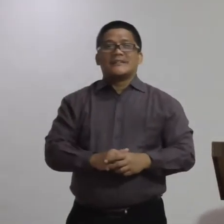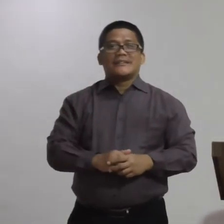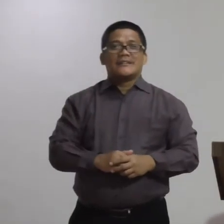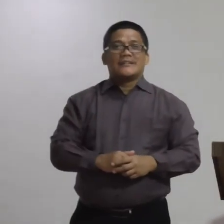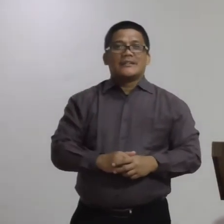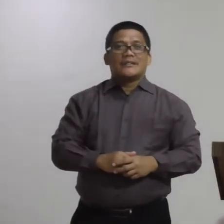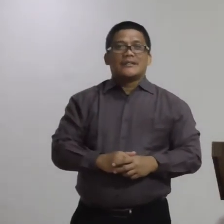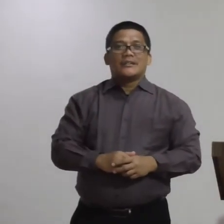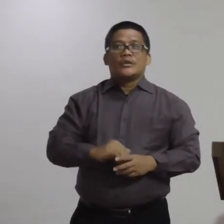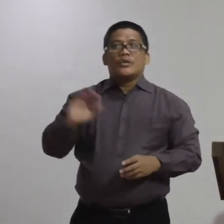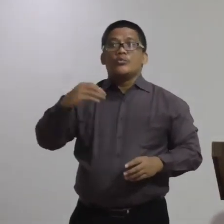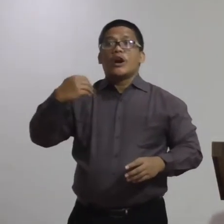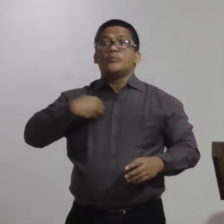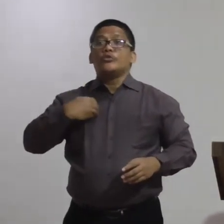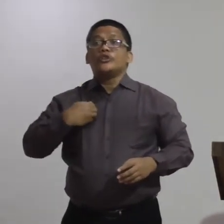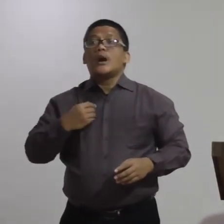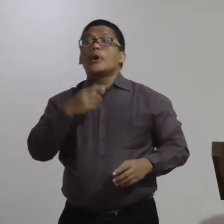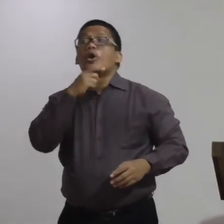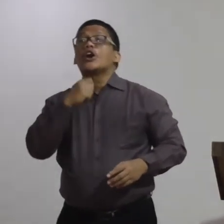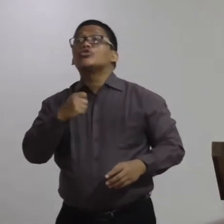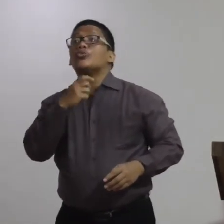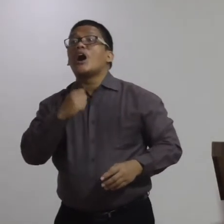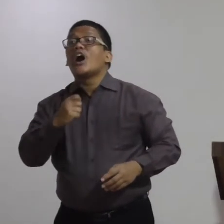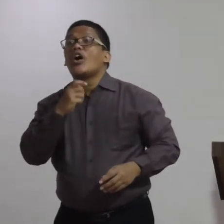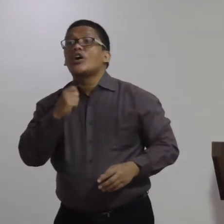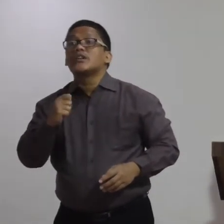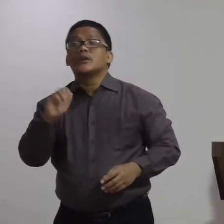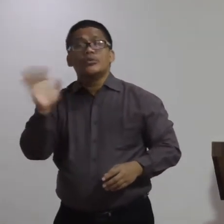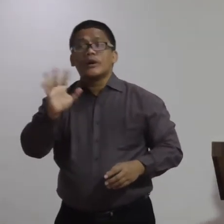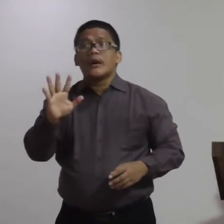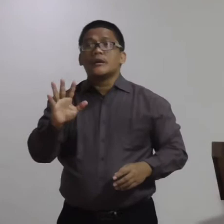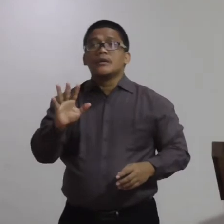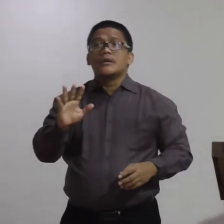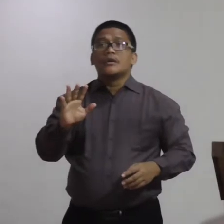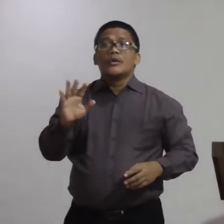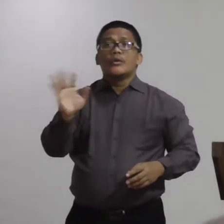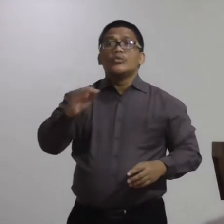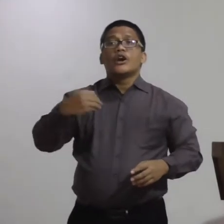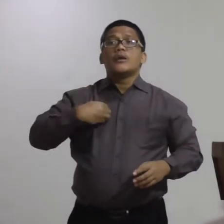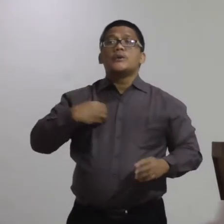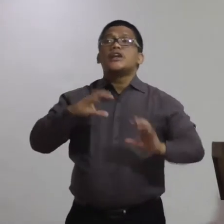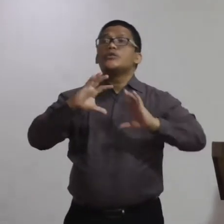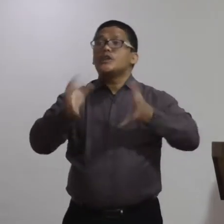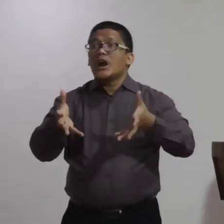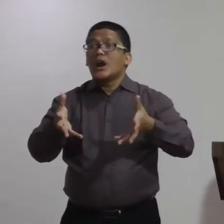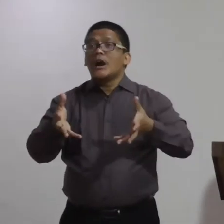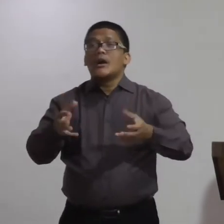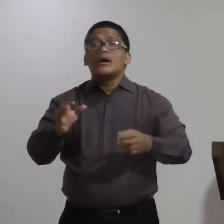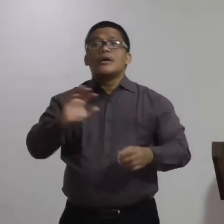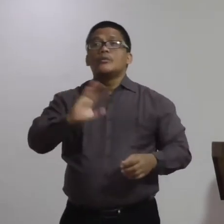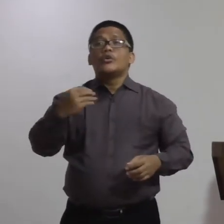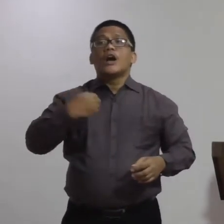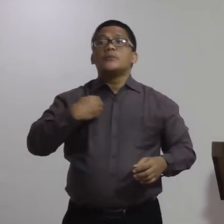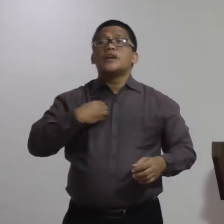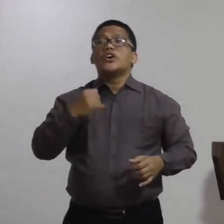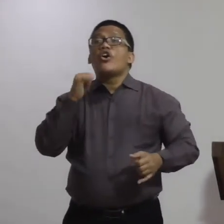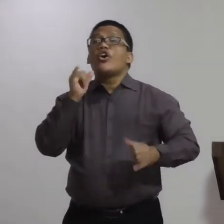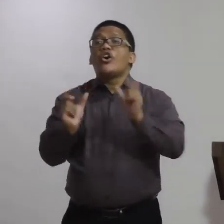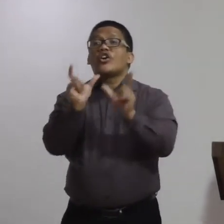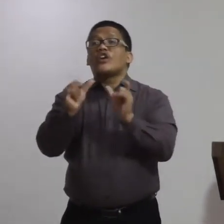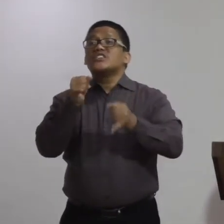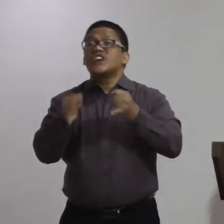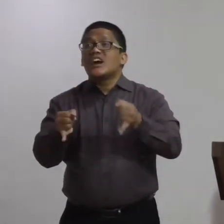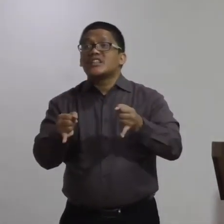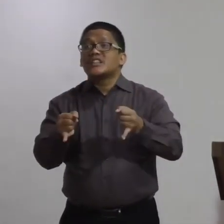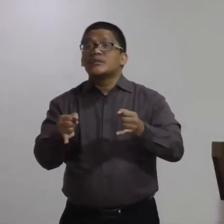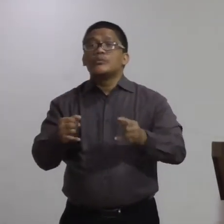bukan milik orang tua kita, bukan milik dunia, bukan milik si jahat, bukan juga milik